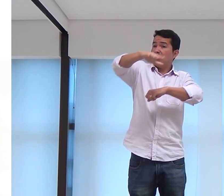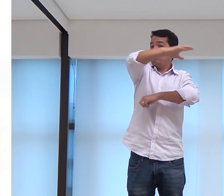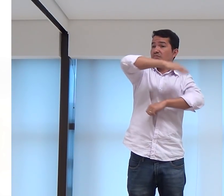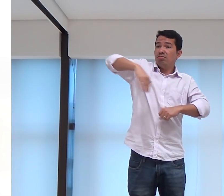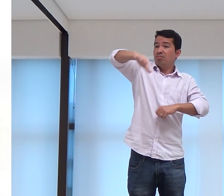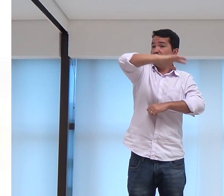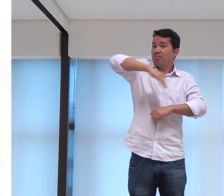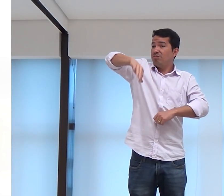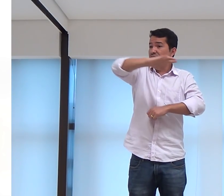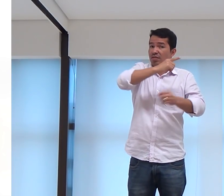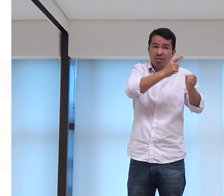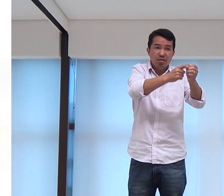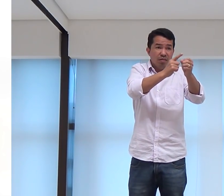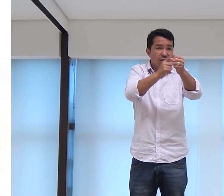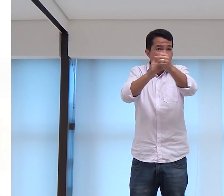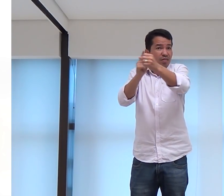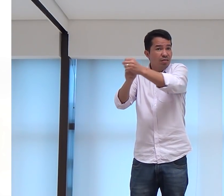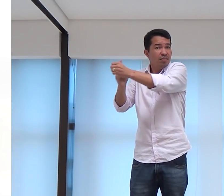uma unificação do povo de Israel.